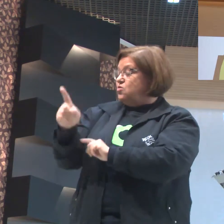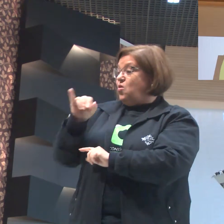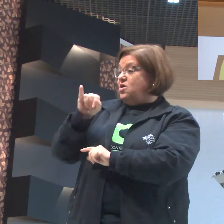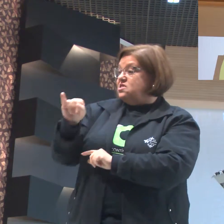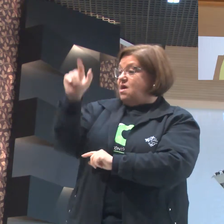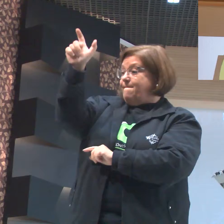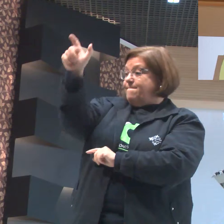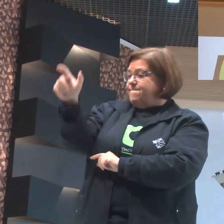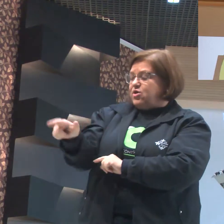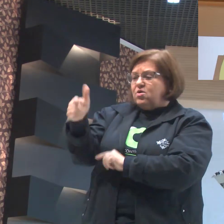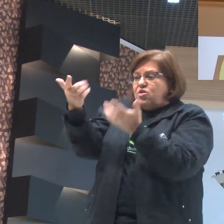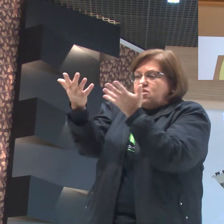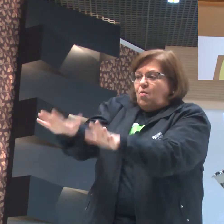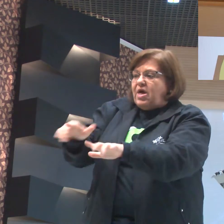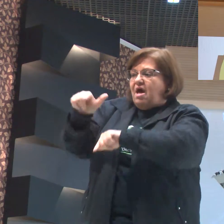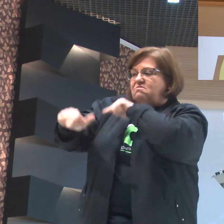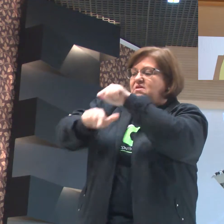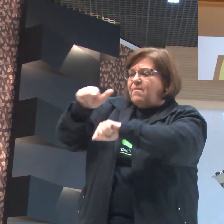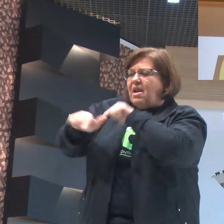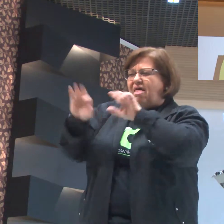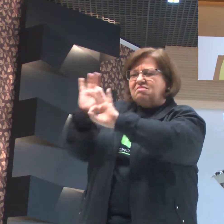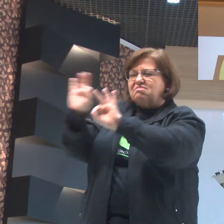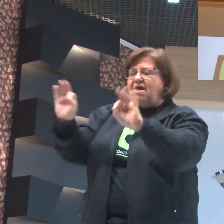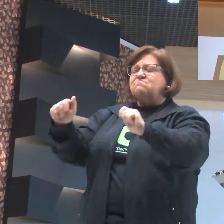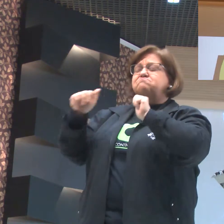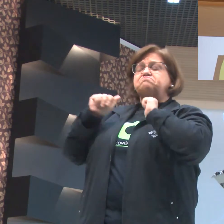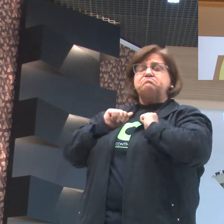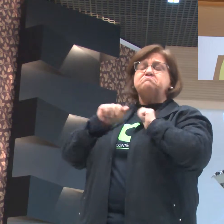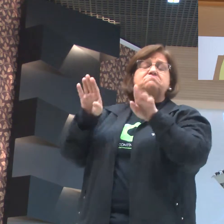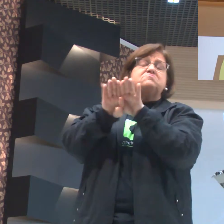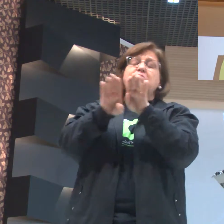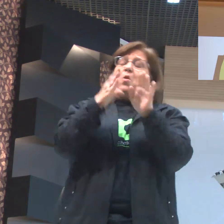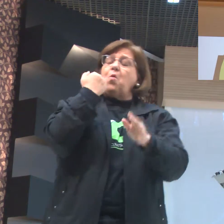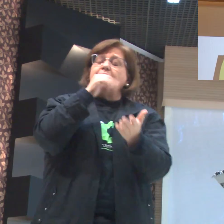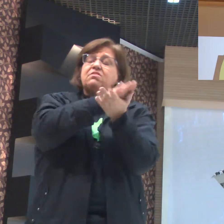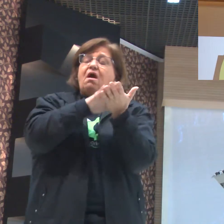se alguém não quiser trabalhar, também não coma.